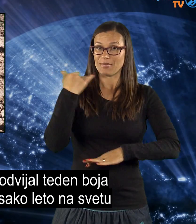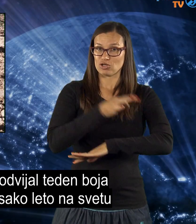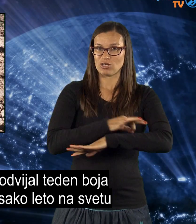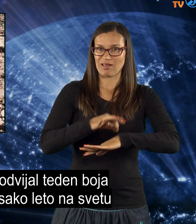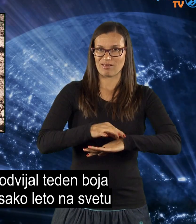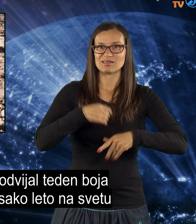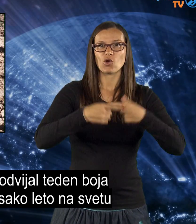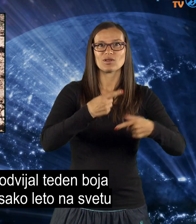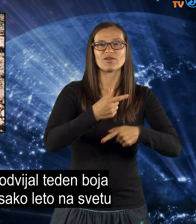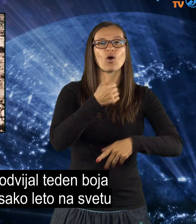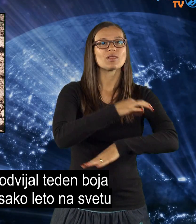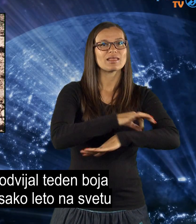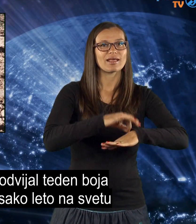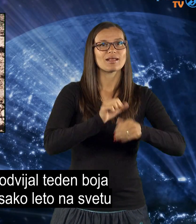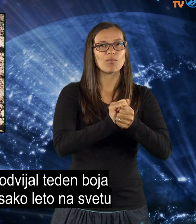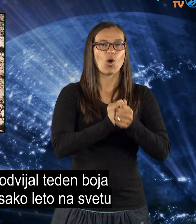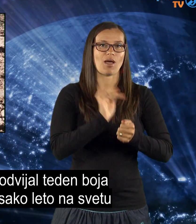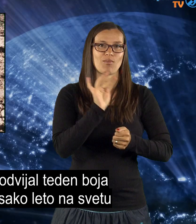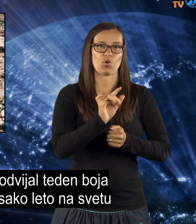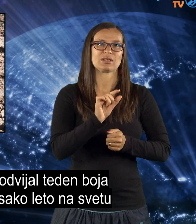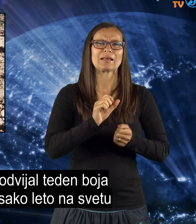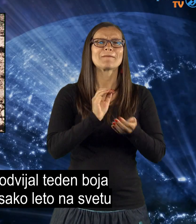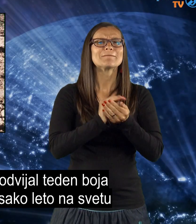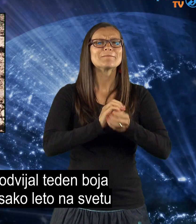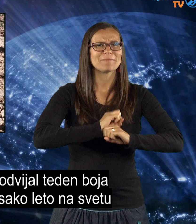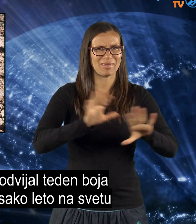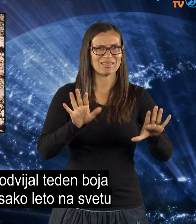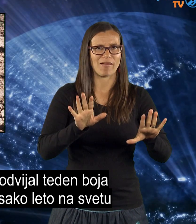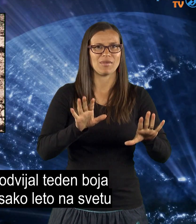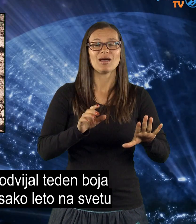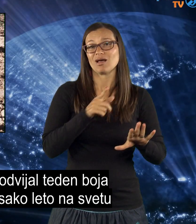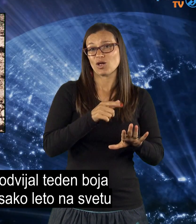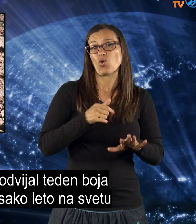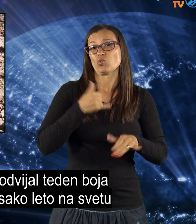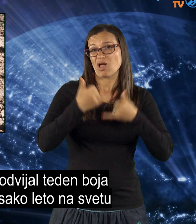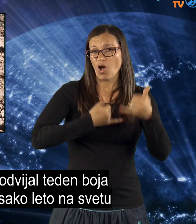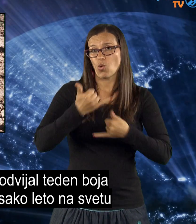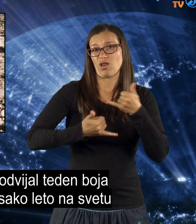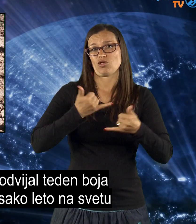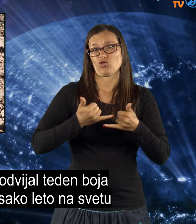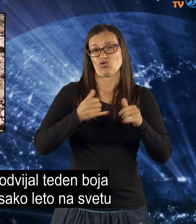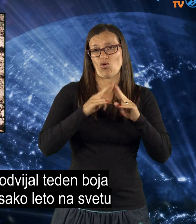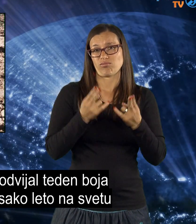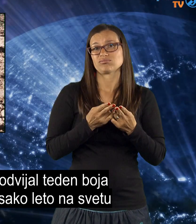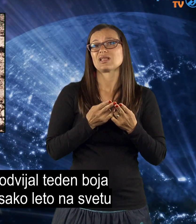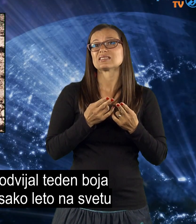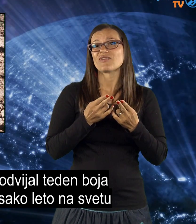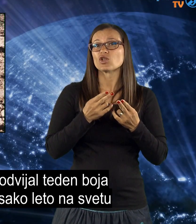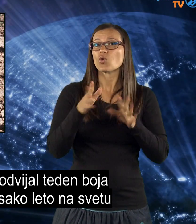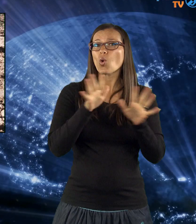Prejšnji teden se je odvijal teden boja proti minam, saj je vsako leto na svetu okoli 3000 novih žrtev min